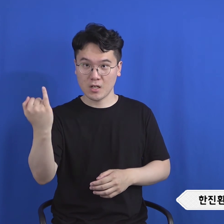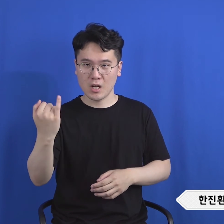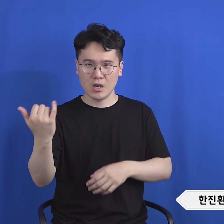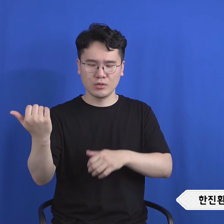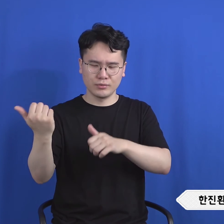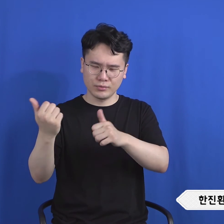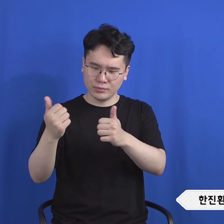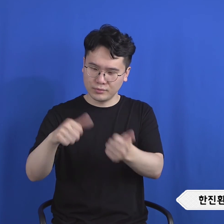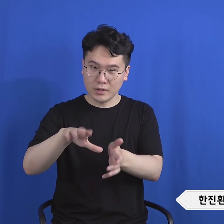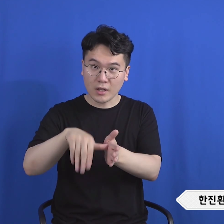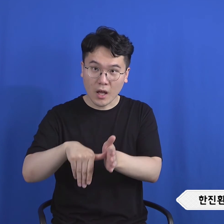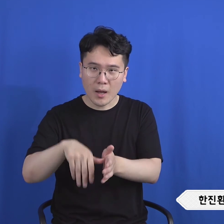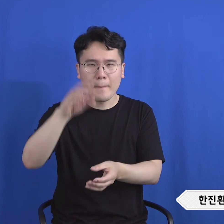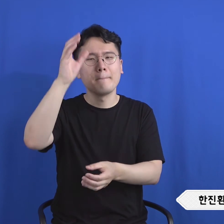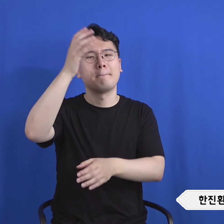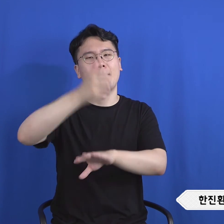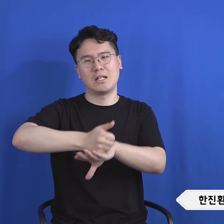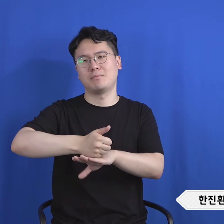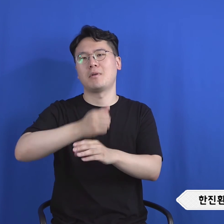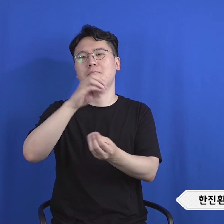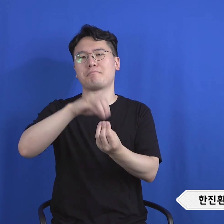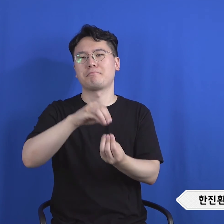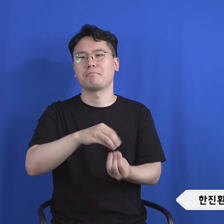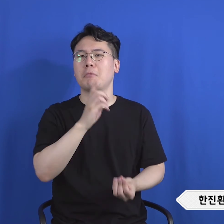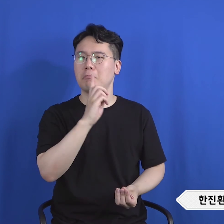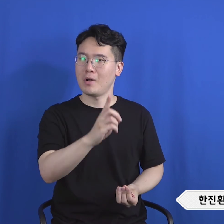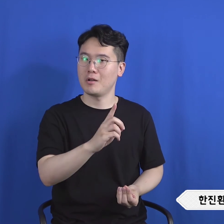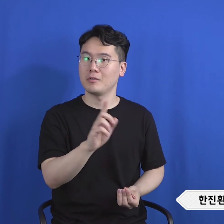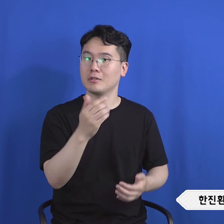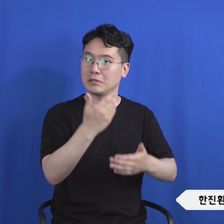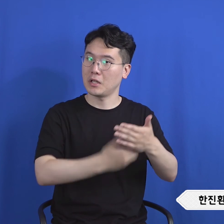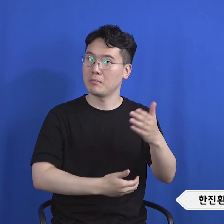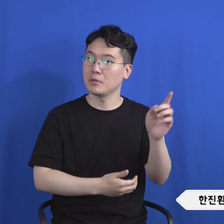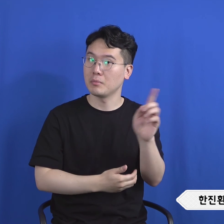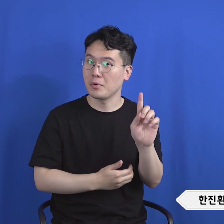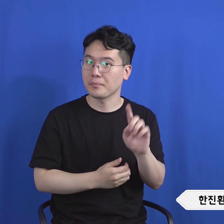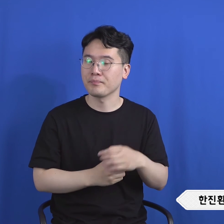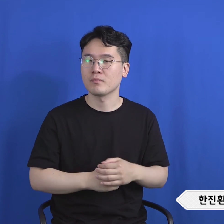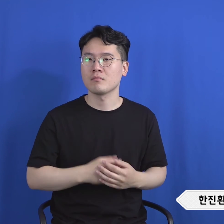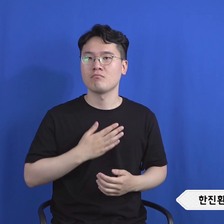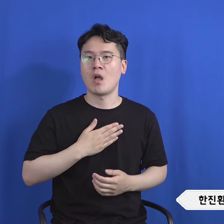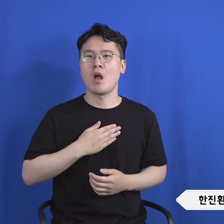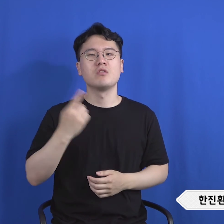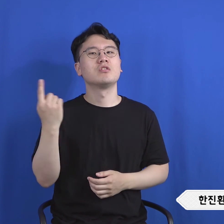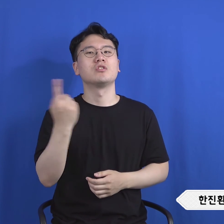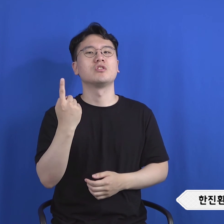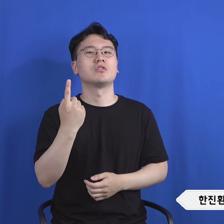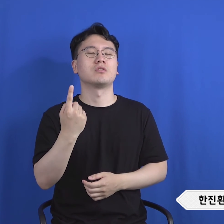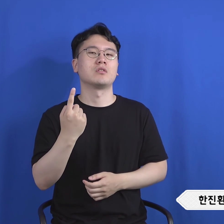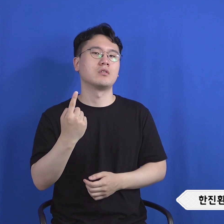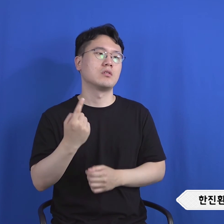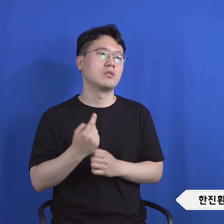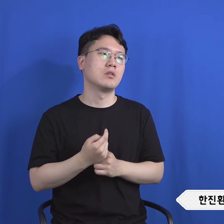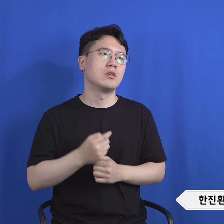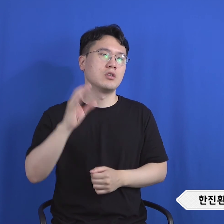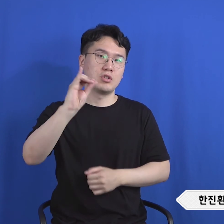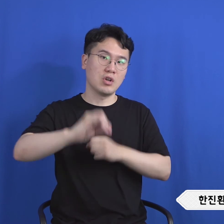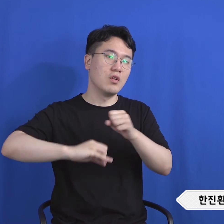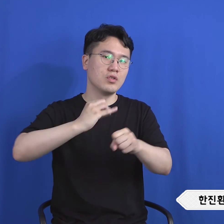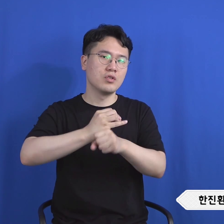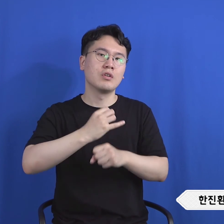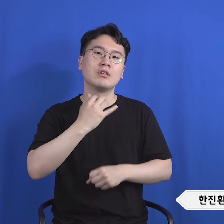그녀는 죽으면서 이런 유언을 남겼습니다. 나에게 1000의 생명이 주어진다면 그 1000번의